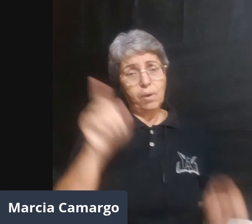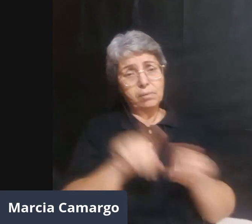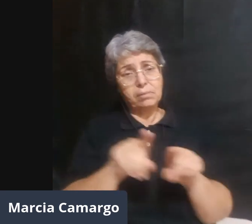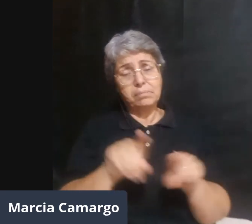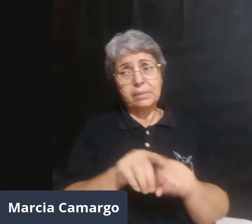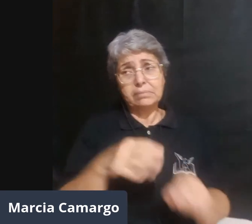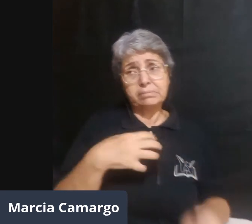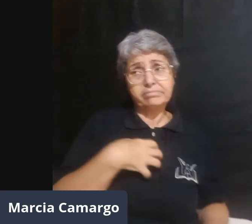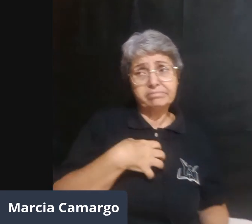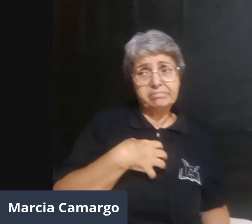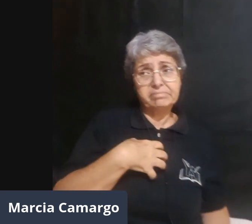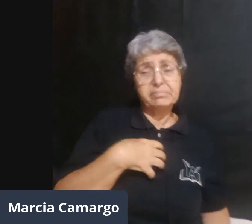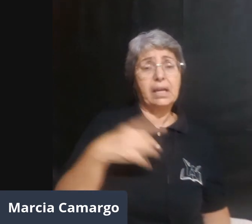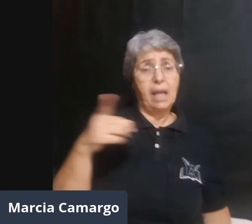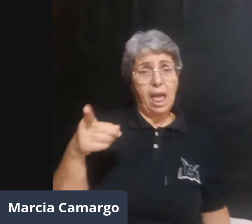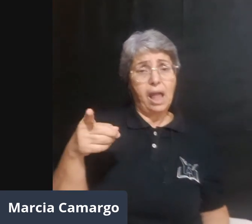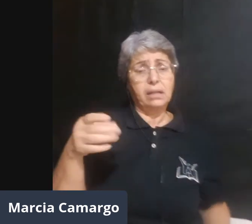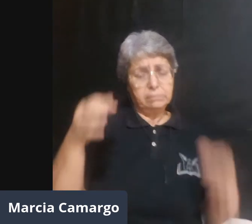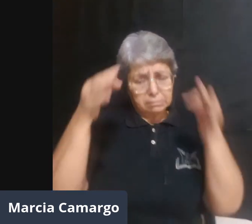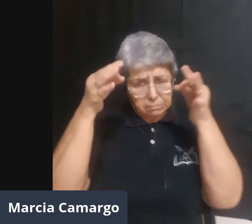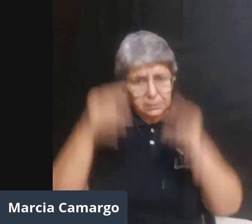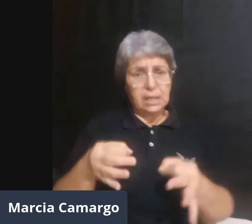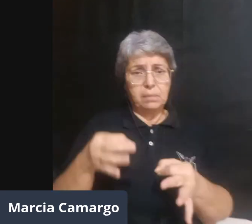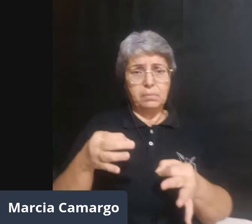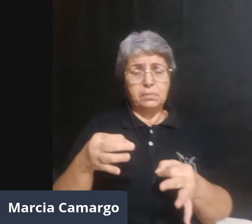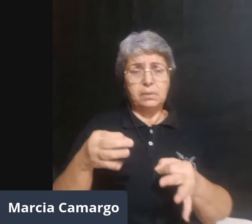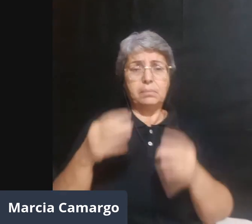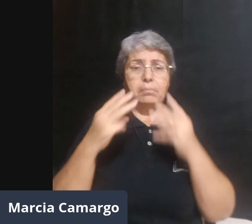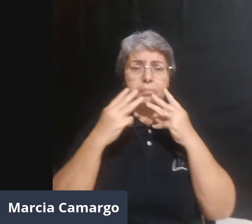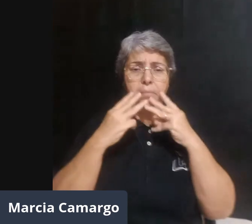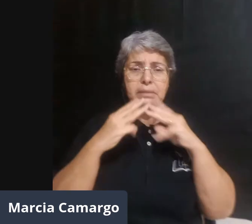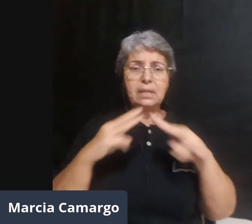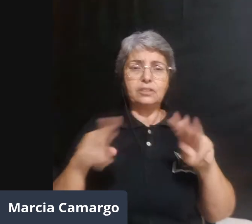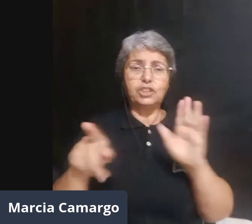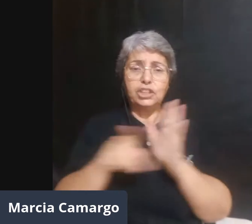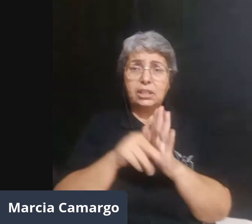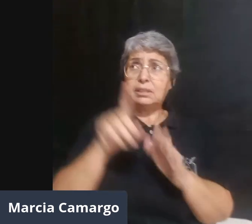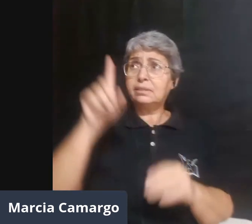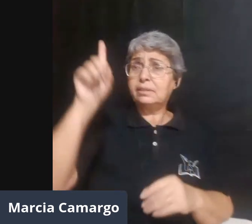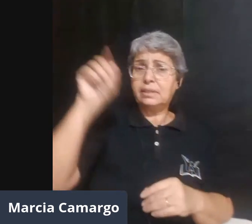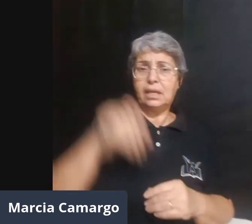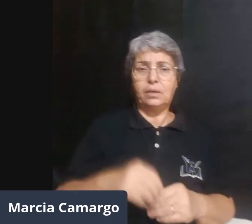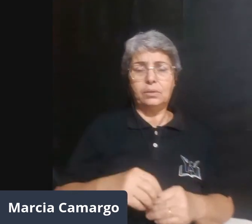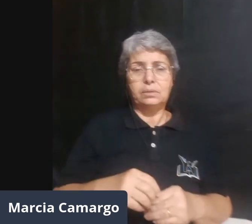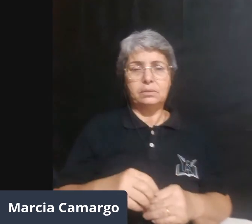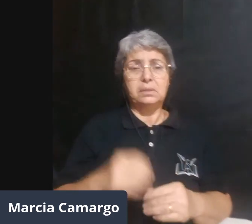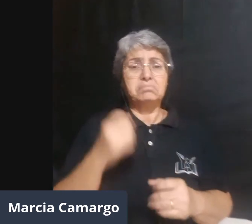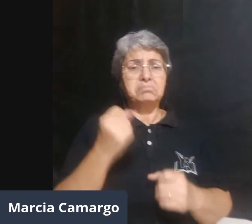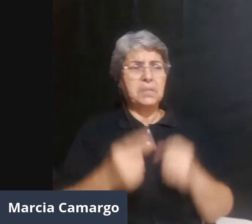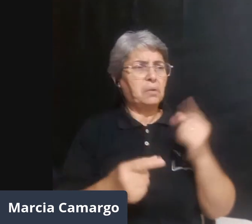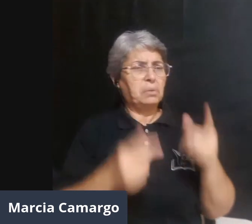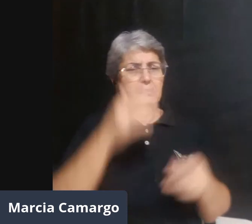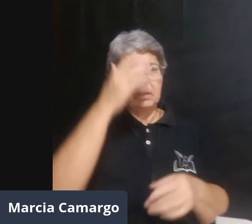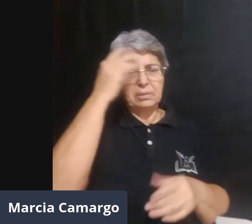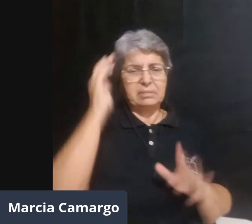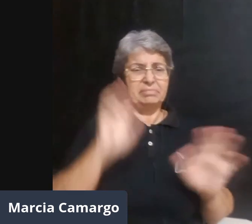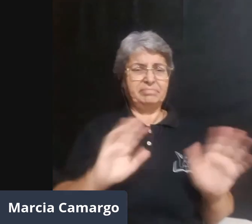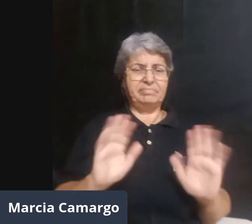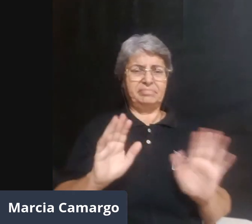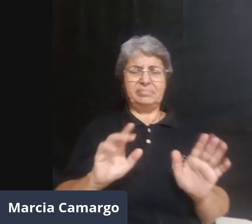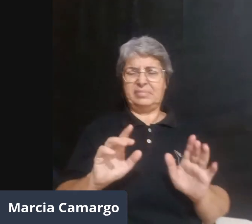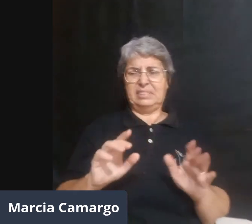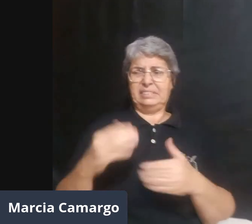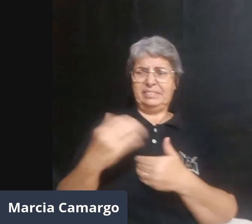mensagem, a liderança da Igreja, outras tantas vezes, deixou de apreciar as orientações claras,